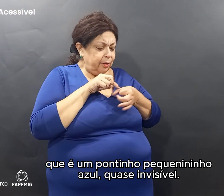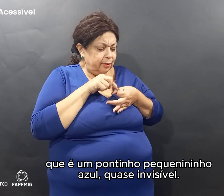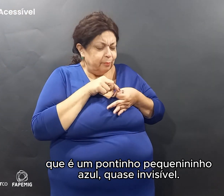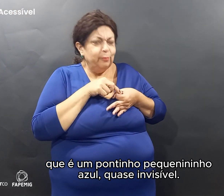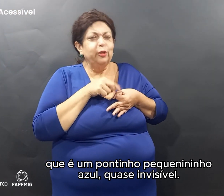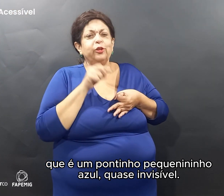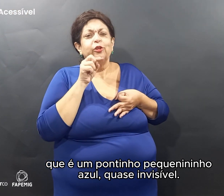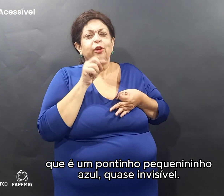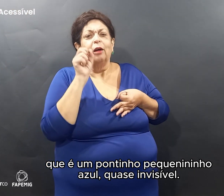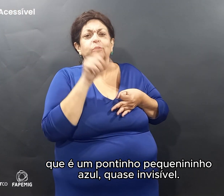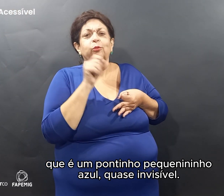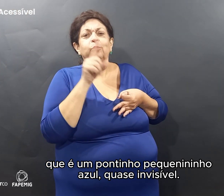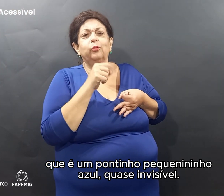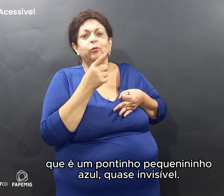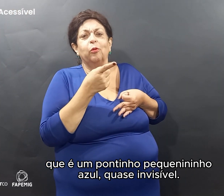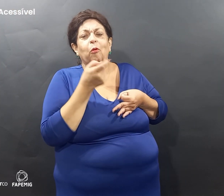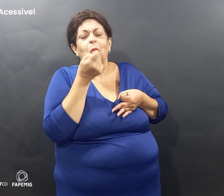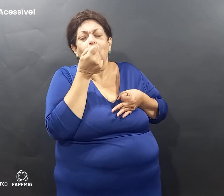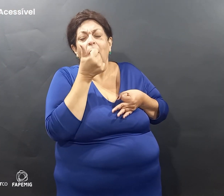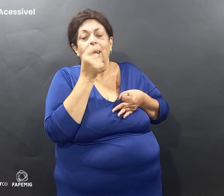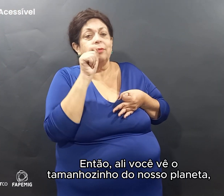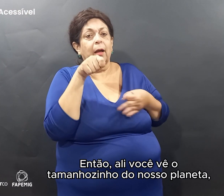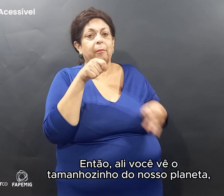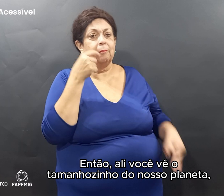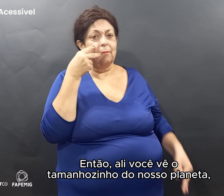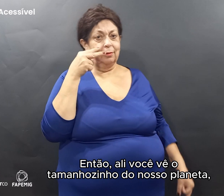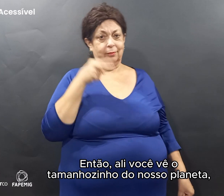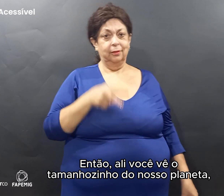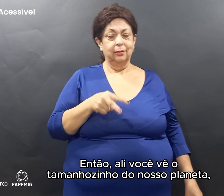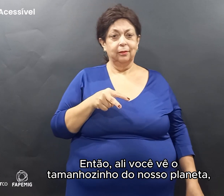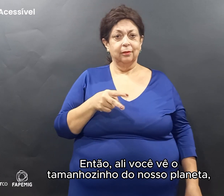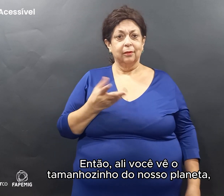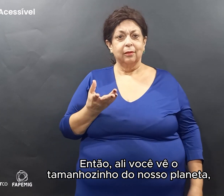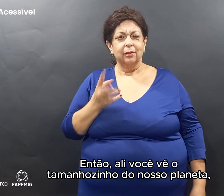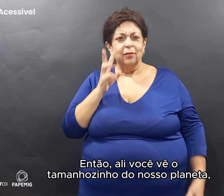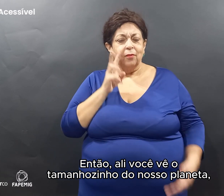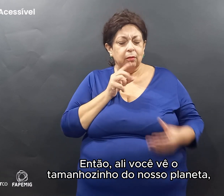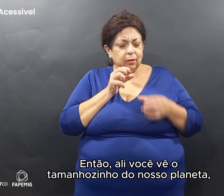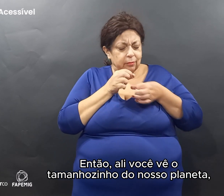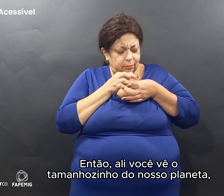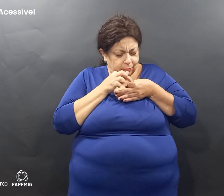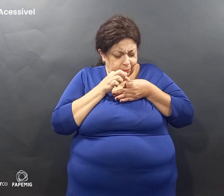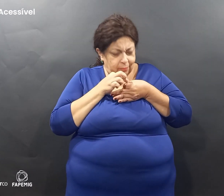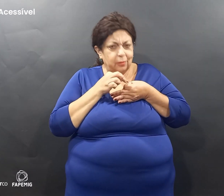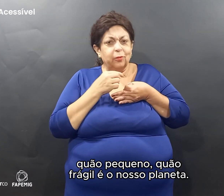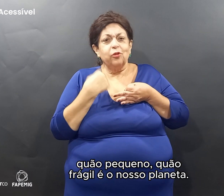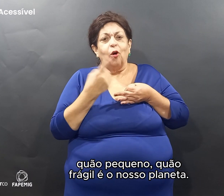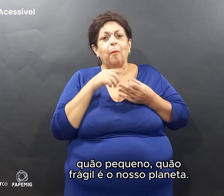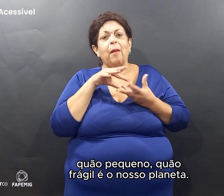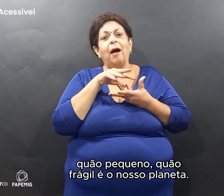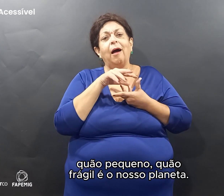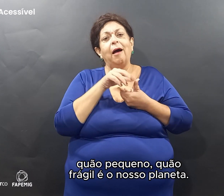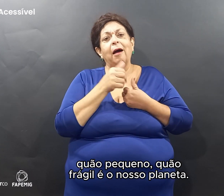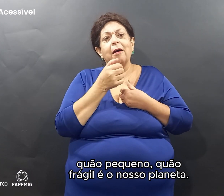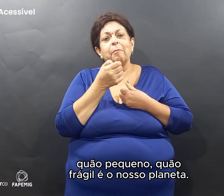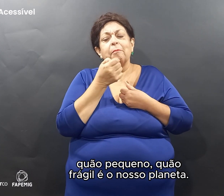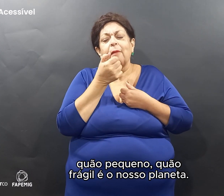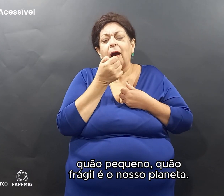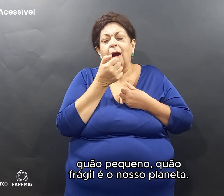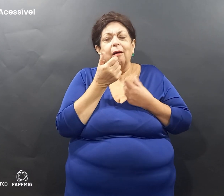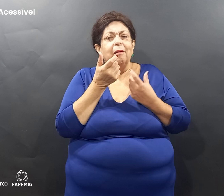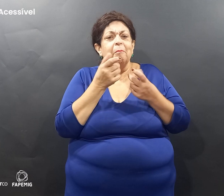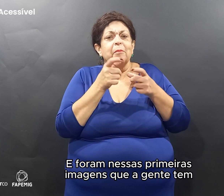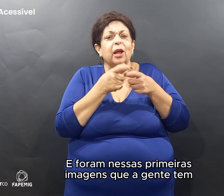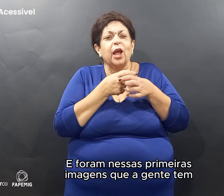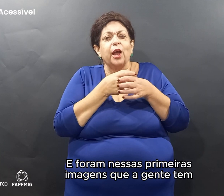assim, quase invisível, né? Então ali você vê o tamanhozinho do nosso planeta, quão pequeno, quão frágil é o nosso